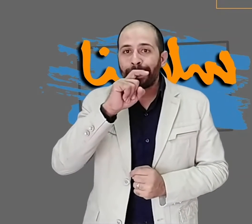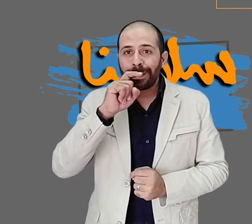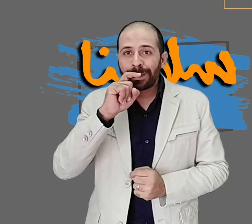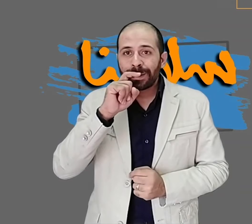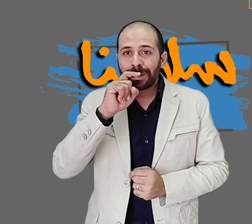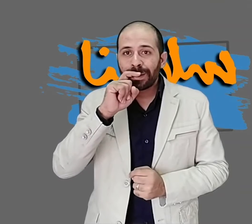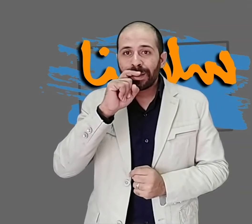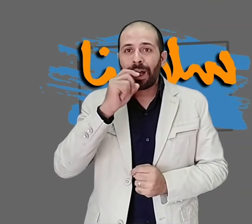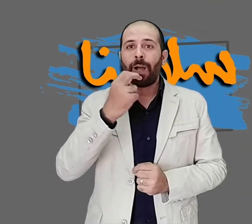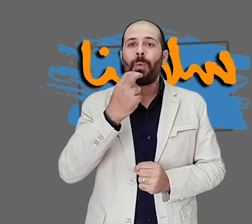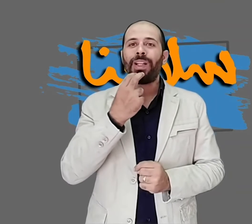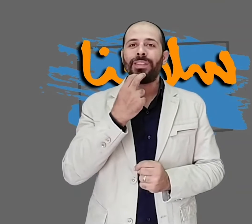بنت أو ولد،